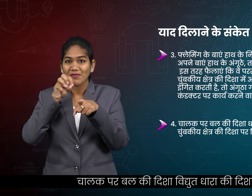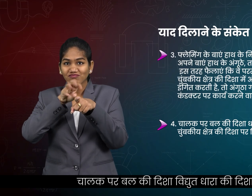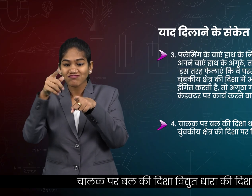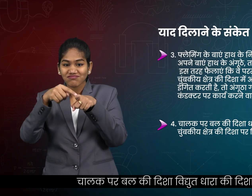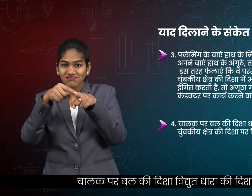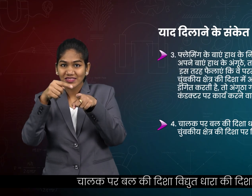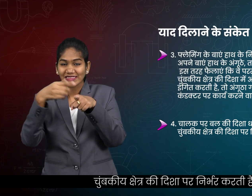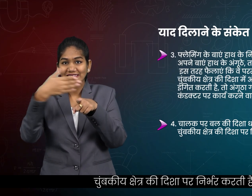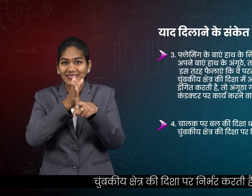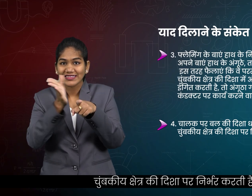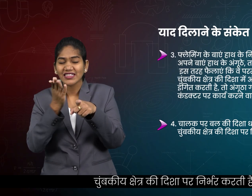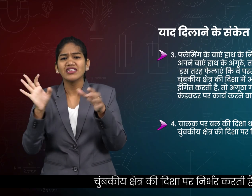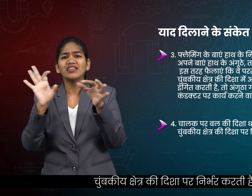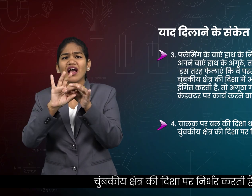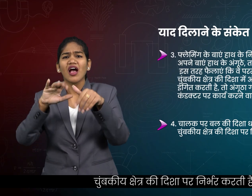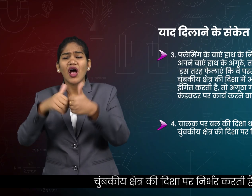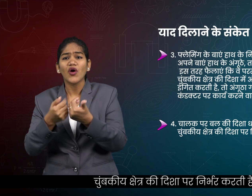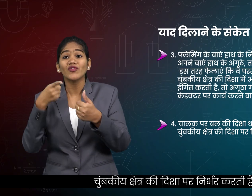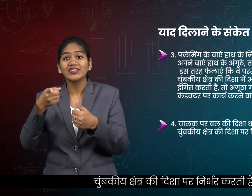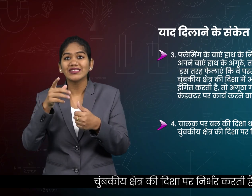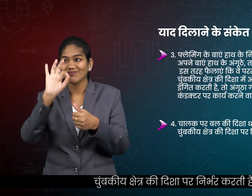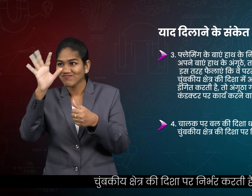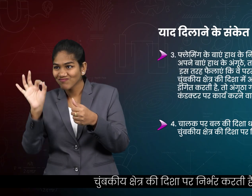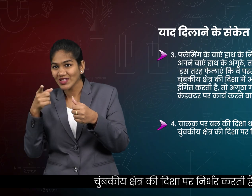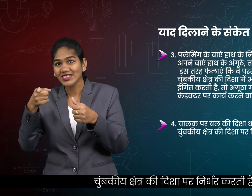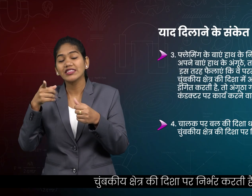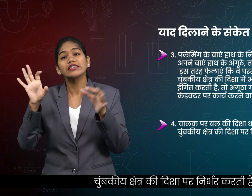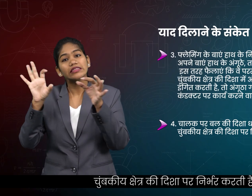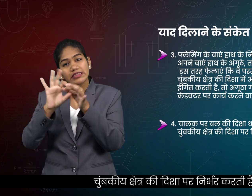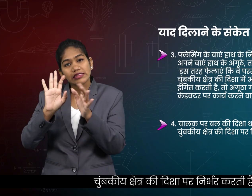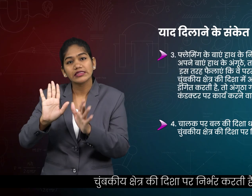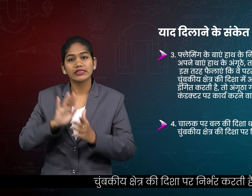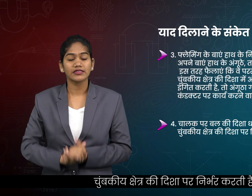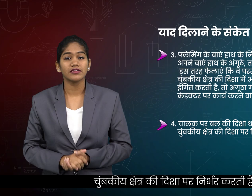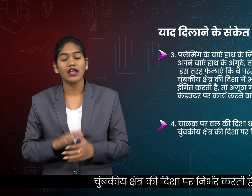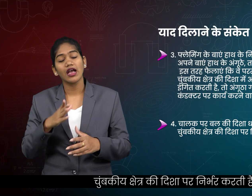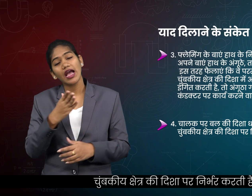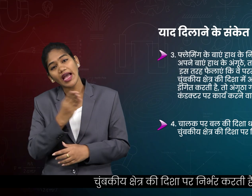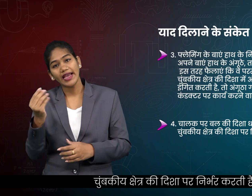दिशा तथा चुंबकीय क्षेत्र की दिशा पर निर्भर करती है।